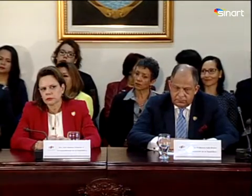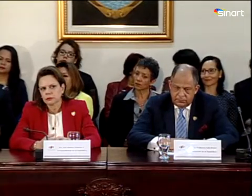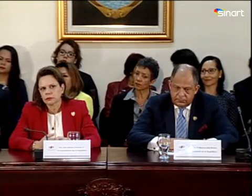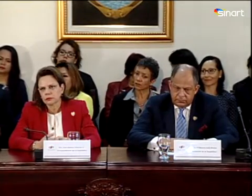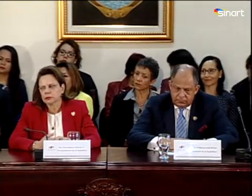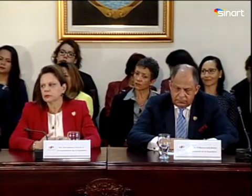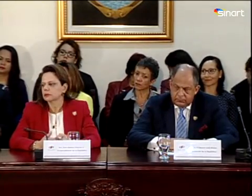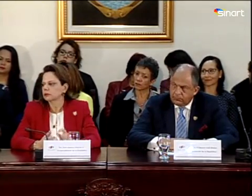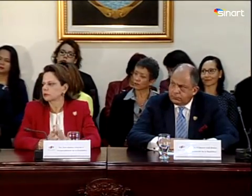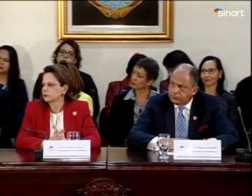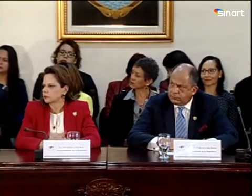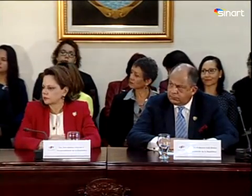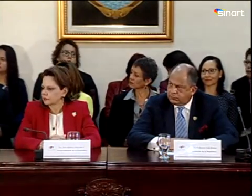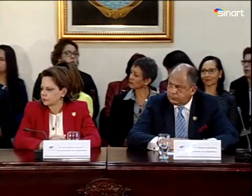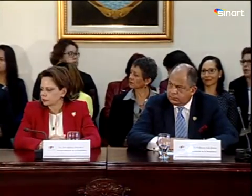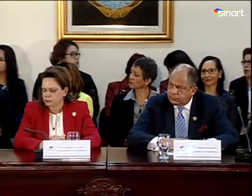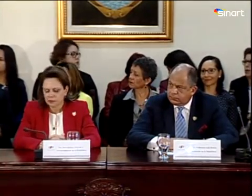Gracias, Carlos.